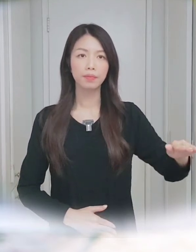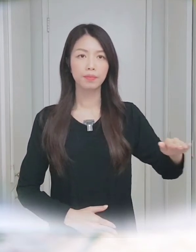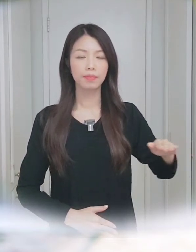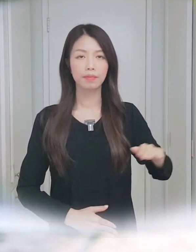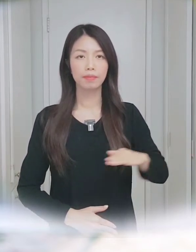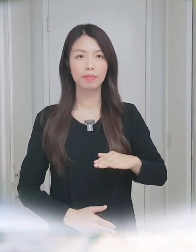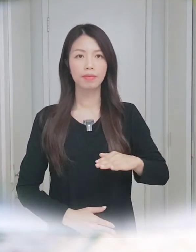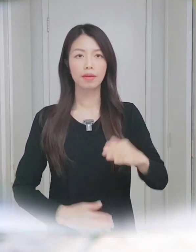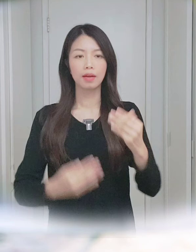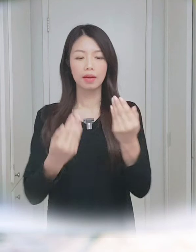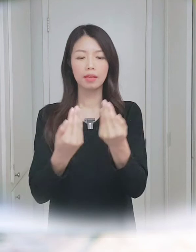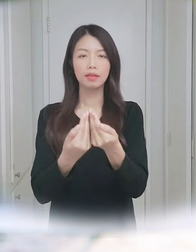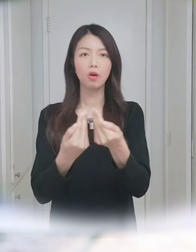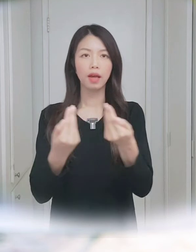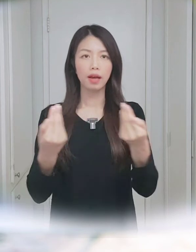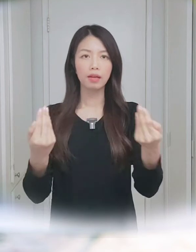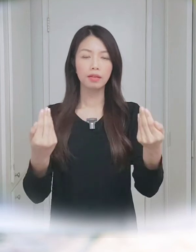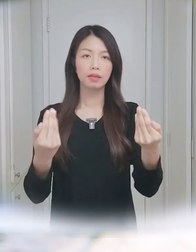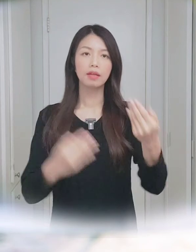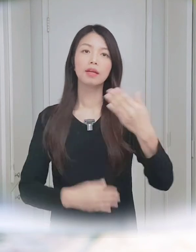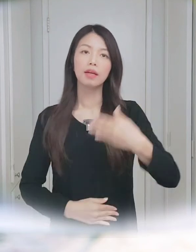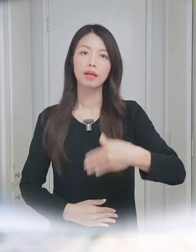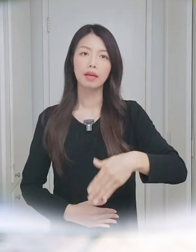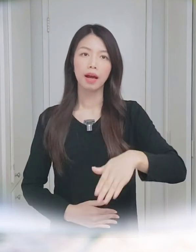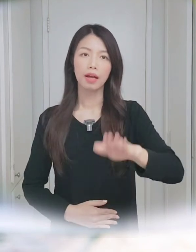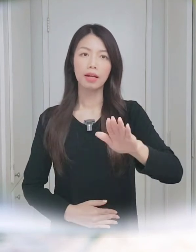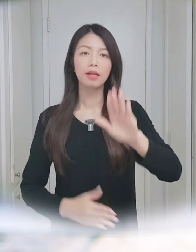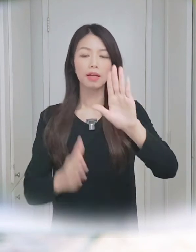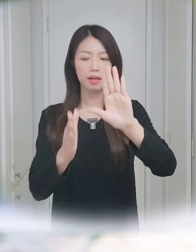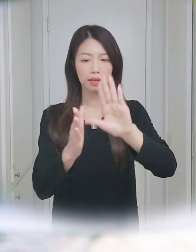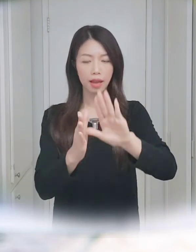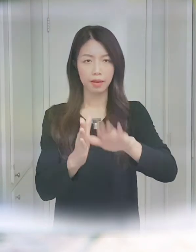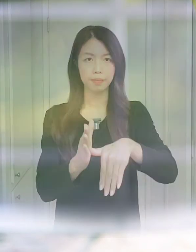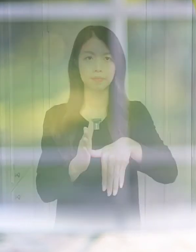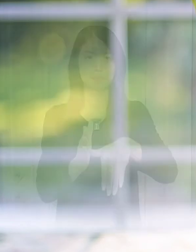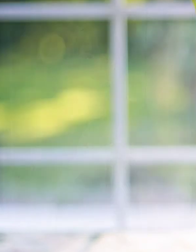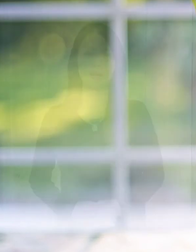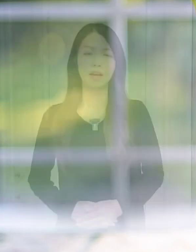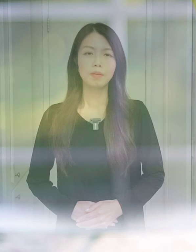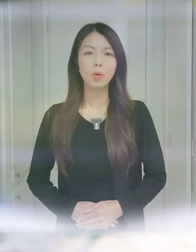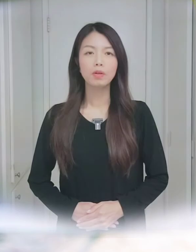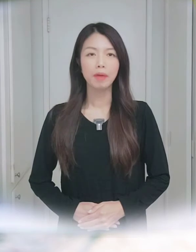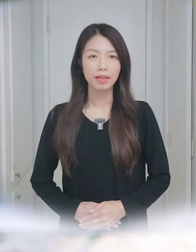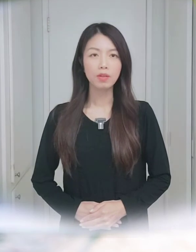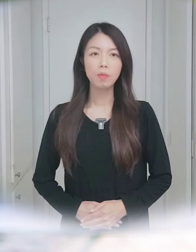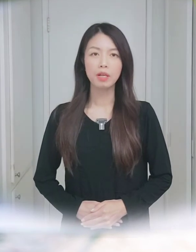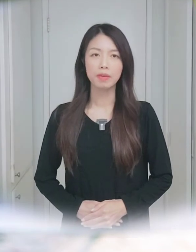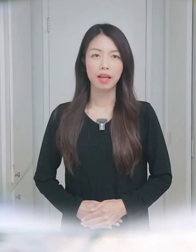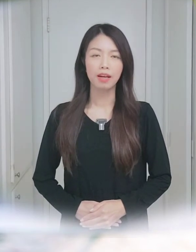우리 떠나갈 때,